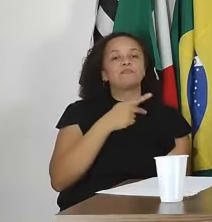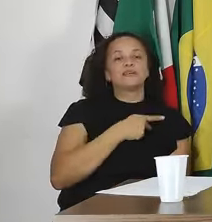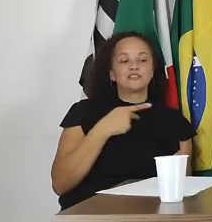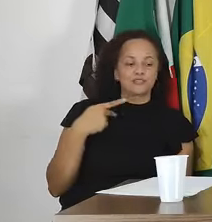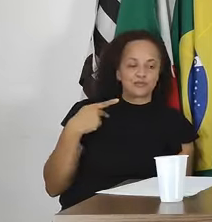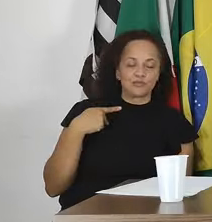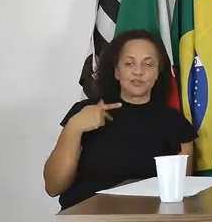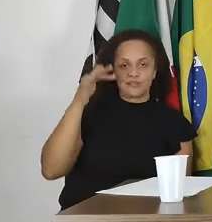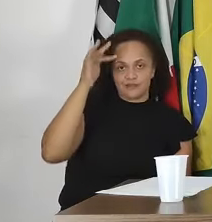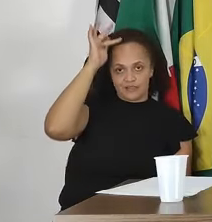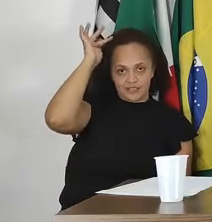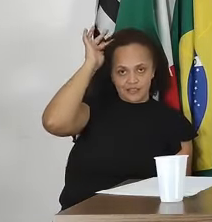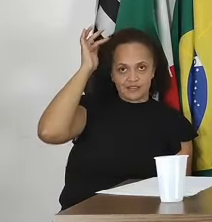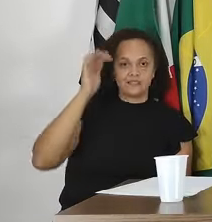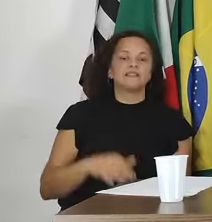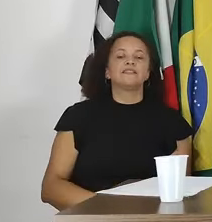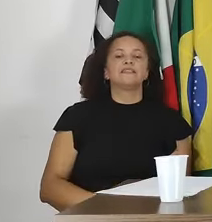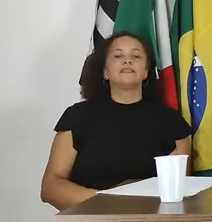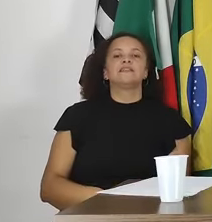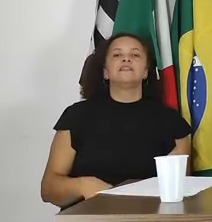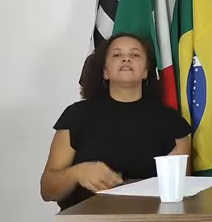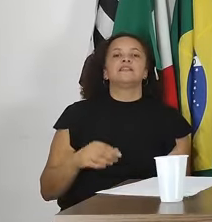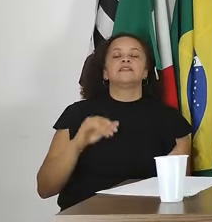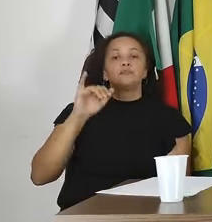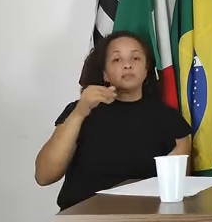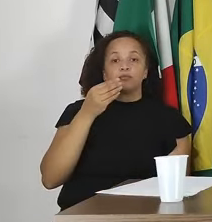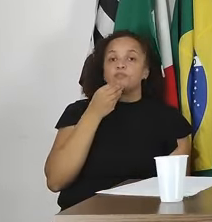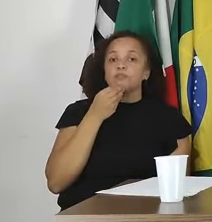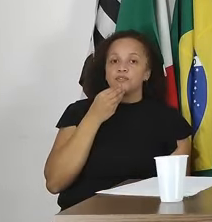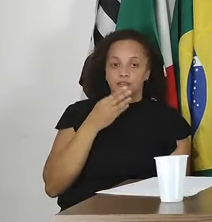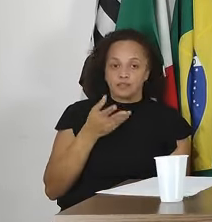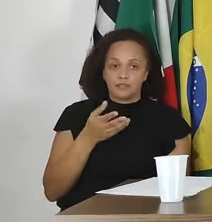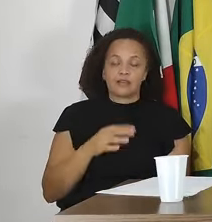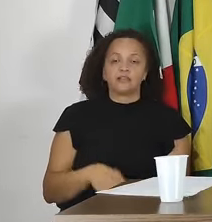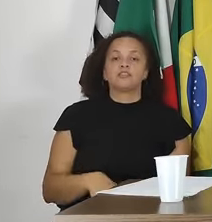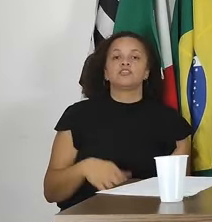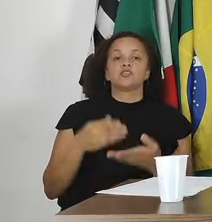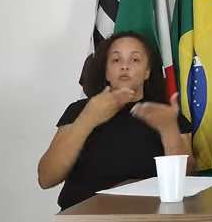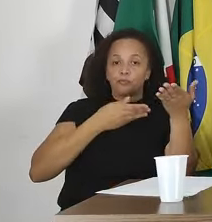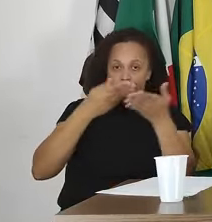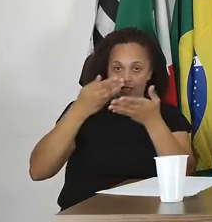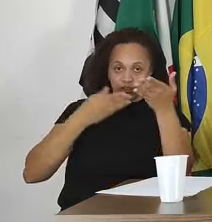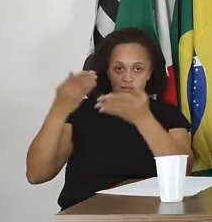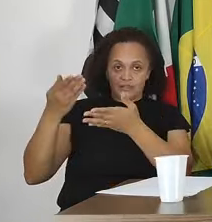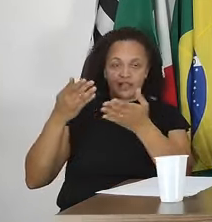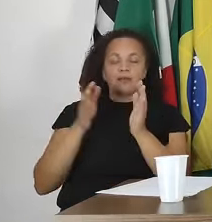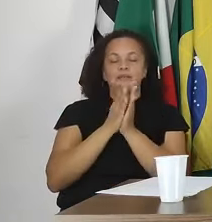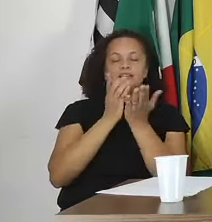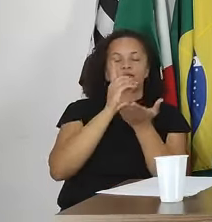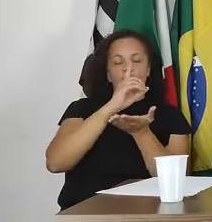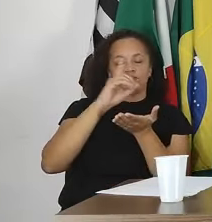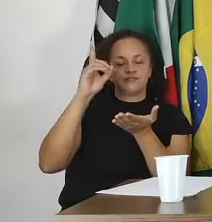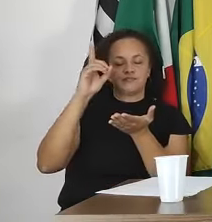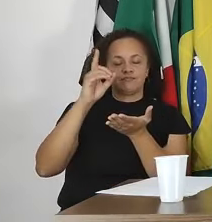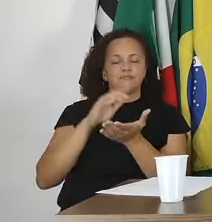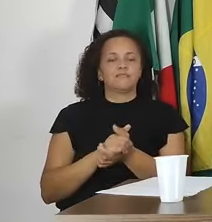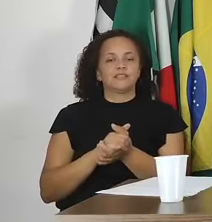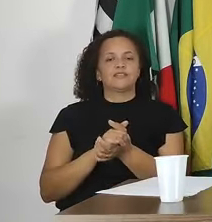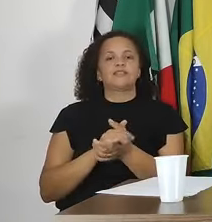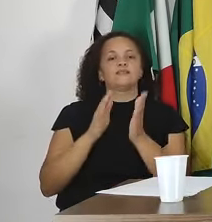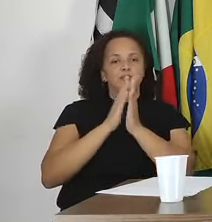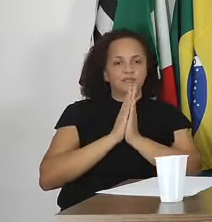Fernando por ter me dado essa oportunidade, né, de compartilhar com vocês a palavra do Senhor. E